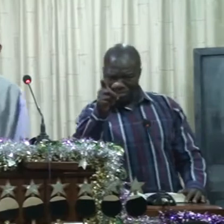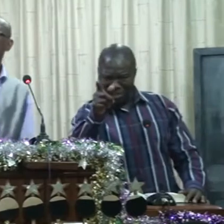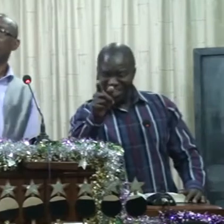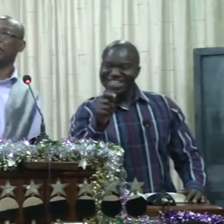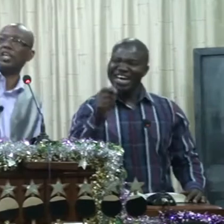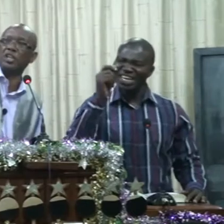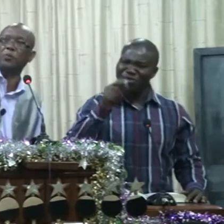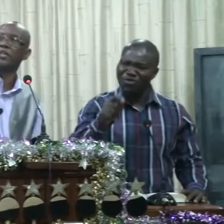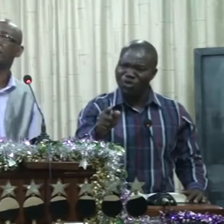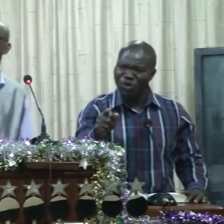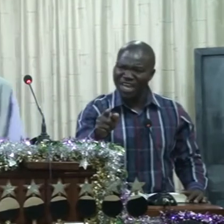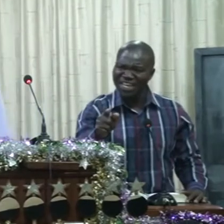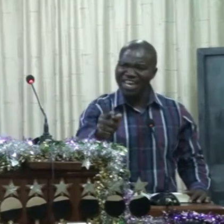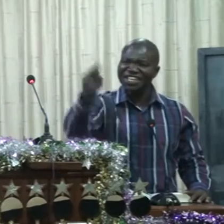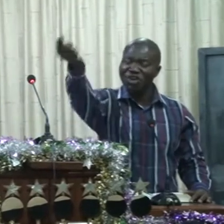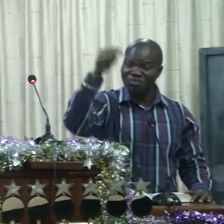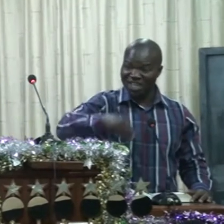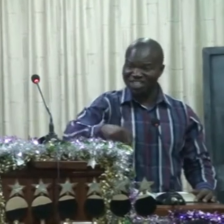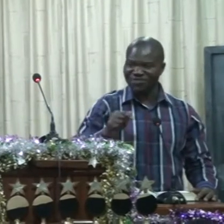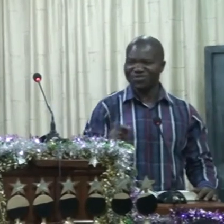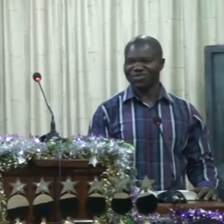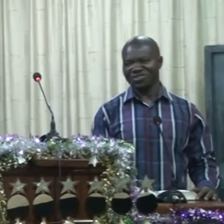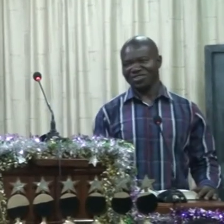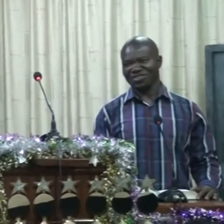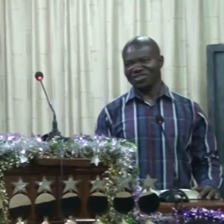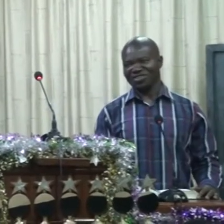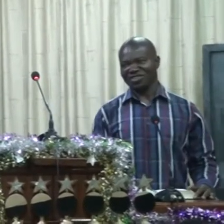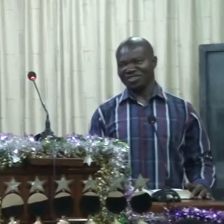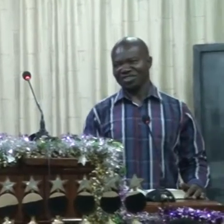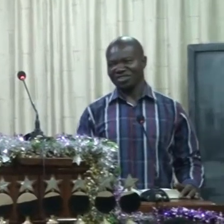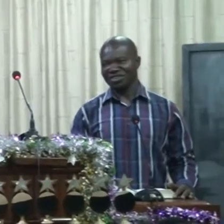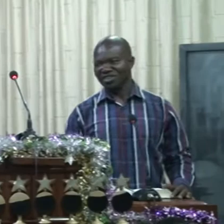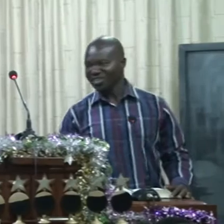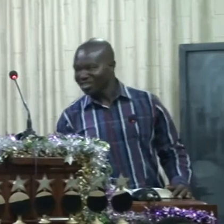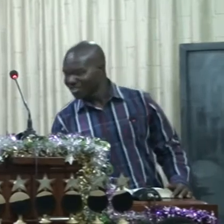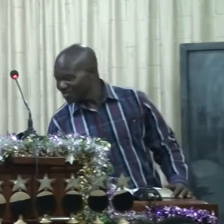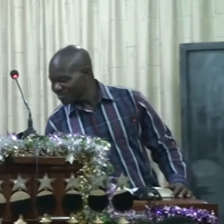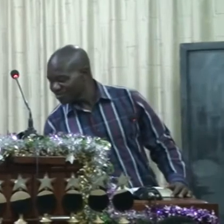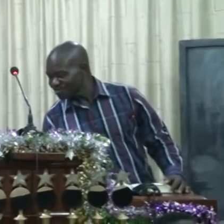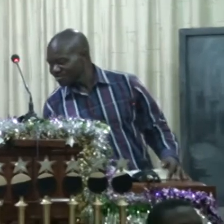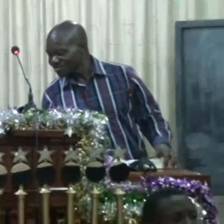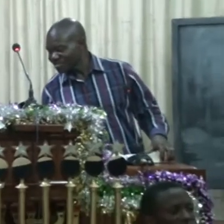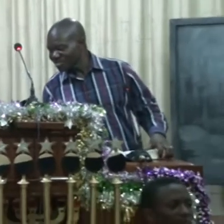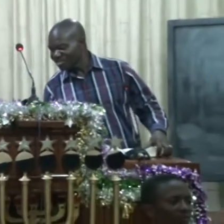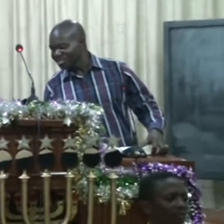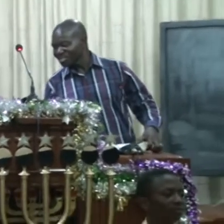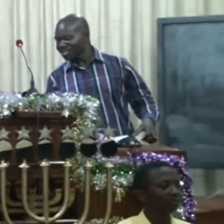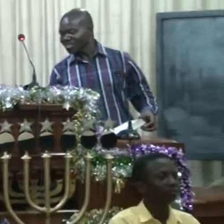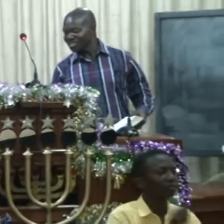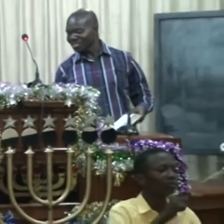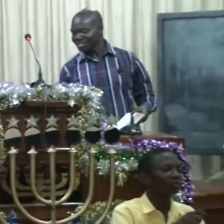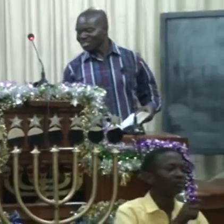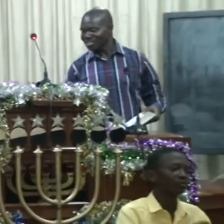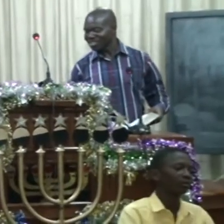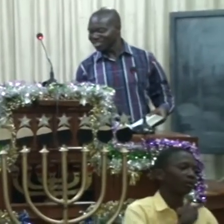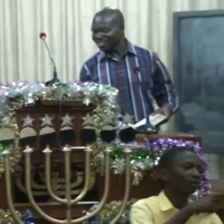kusema kwa nabii. Nani alimfunulia ile miro mtakatifu? Il faut pas se dire Kaloba c'est mon pasteur. Oh